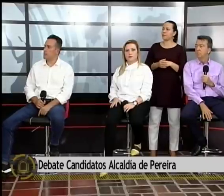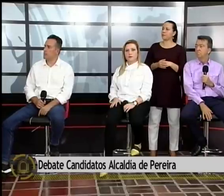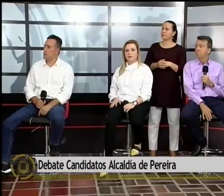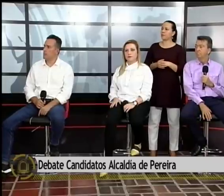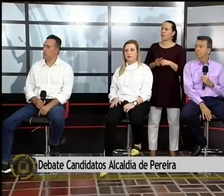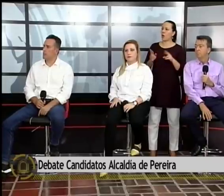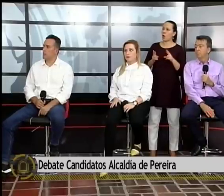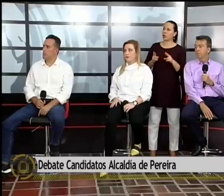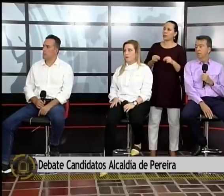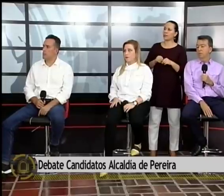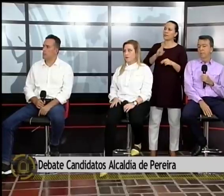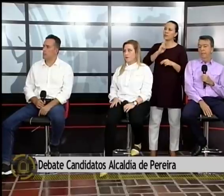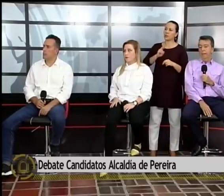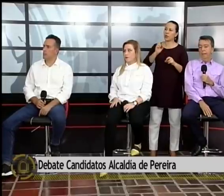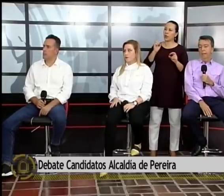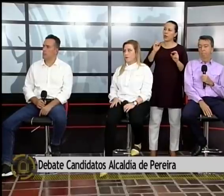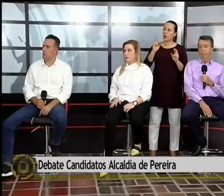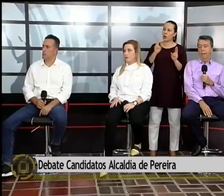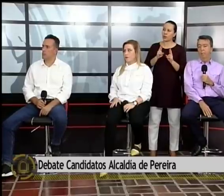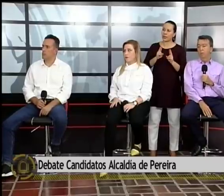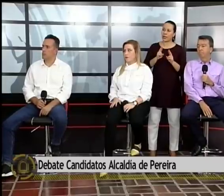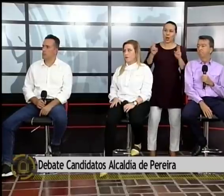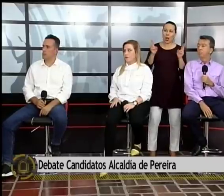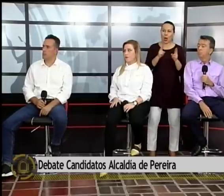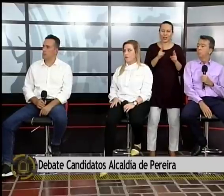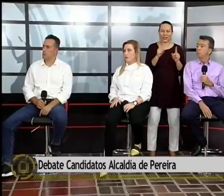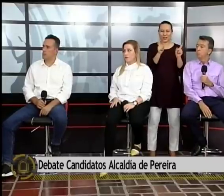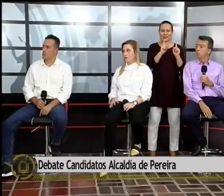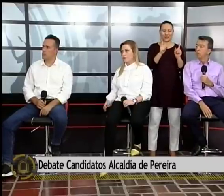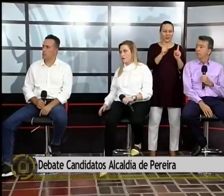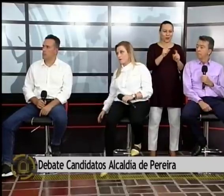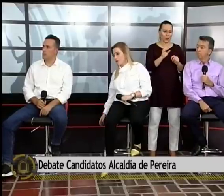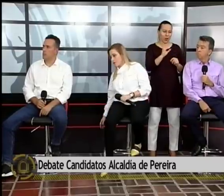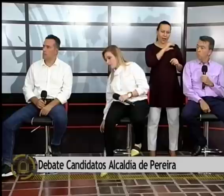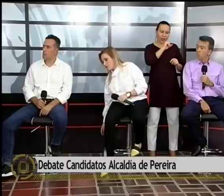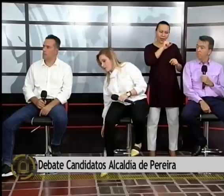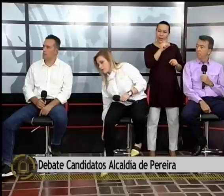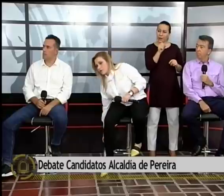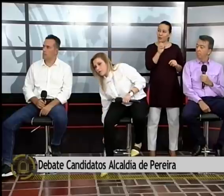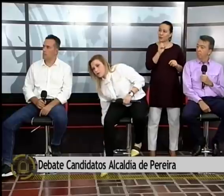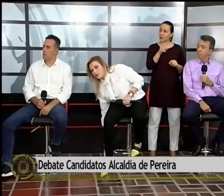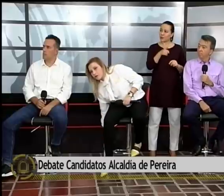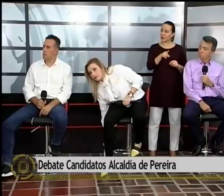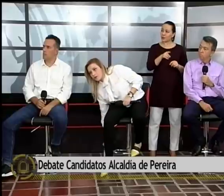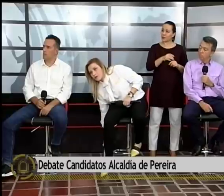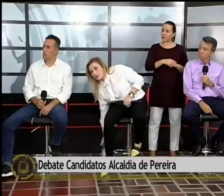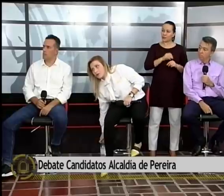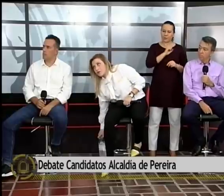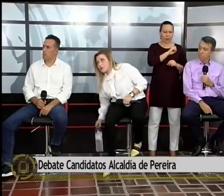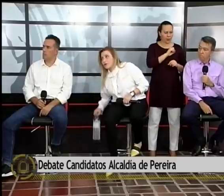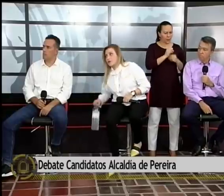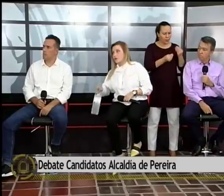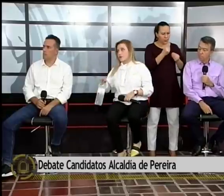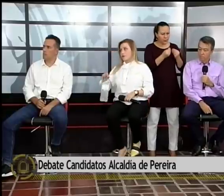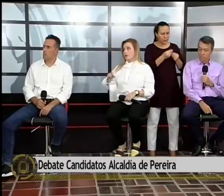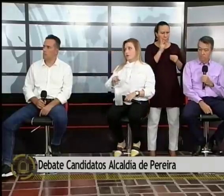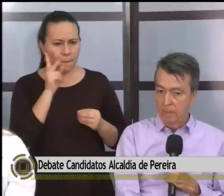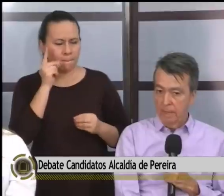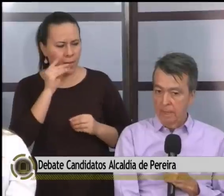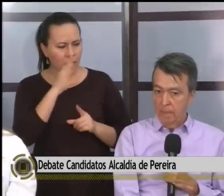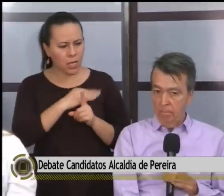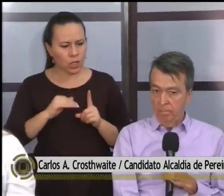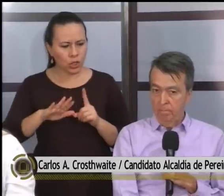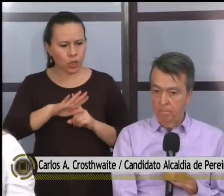quién? A Calafrio Crowe, pero no es tan cortica. Álvaro. Tema de movilidad. Pero es más larga la pregunta. ¿Qué vamos a hacer Pereira Dos Quebradas? Estamos en un caos